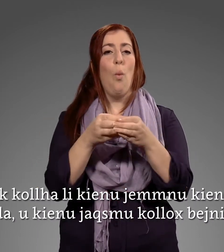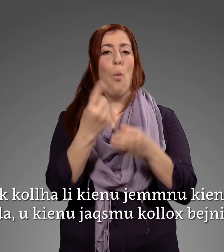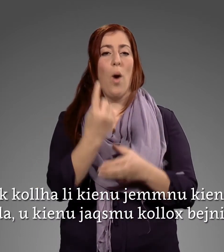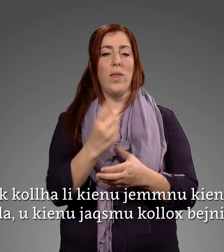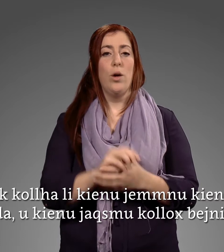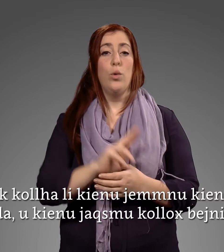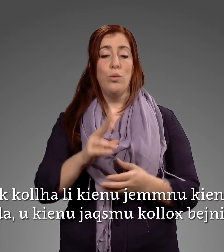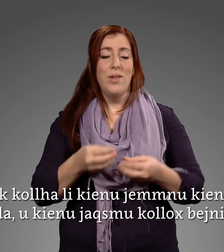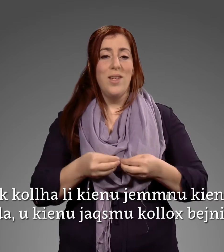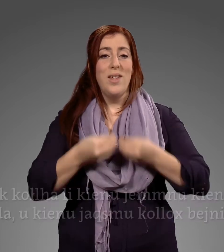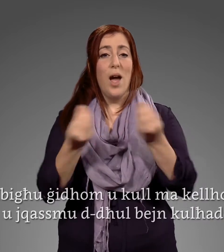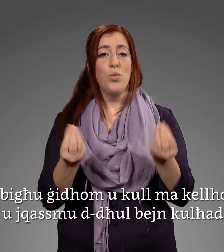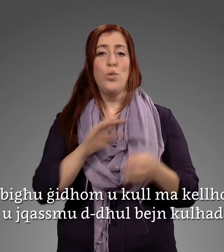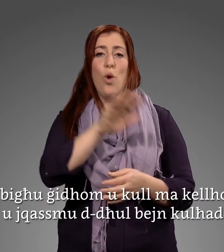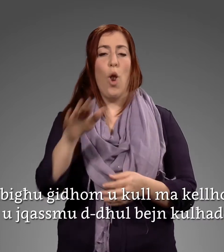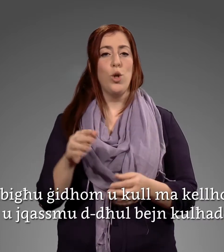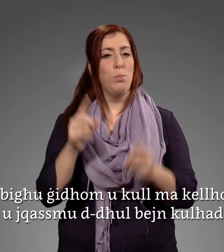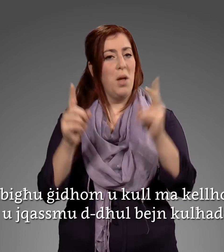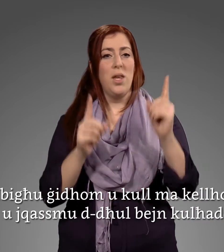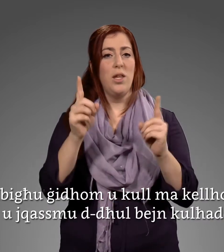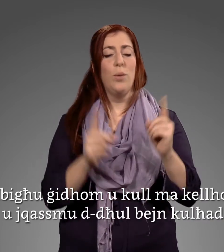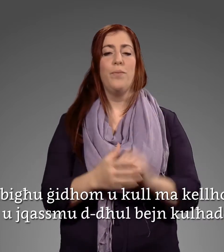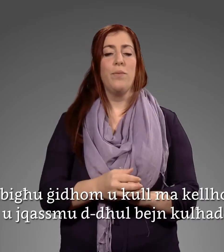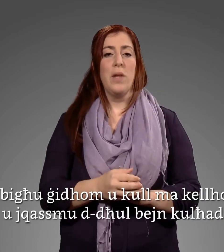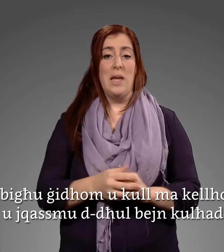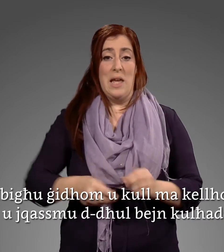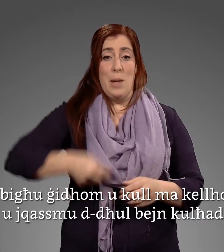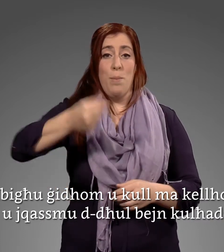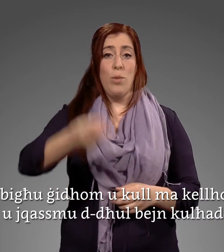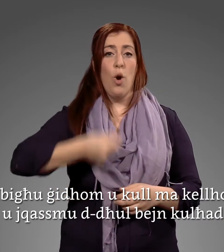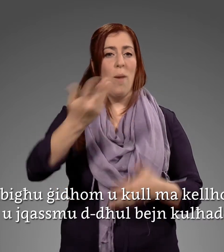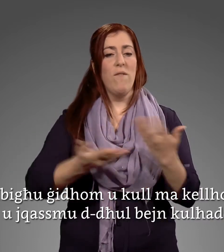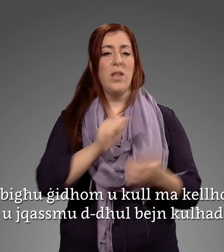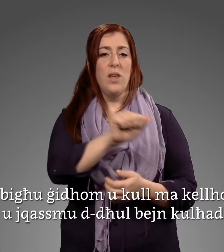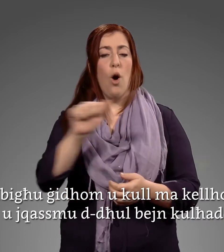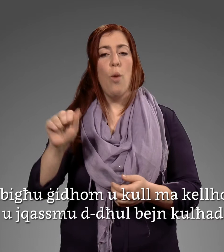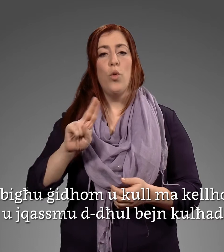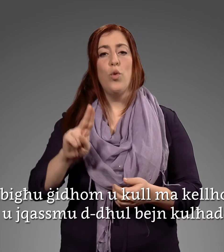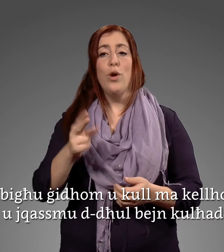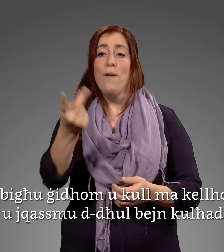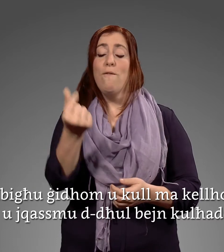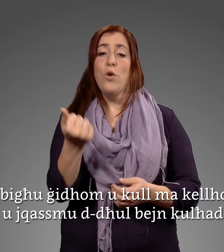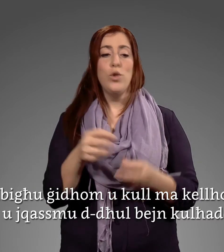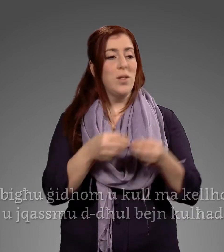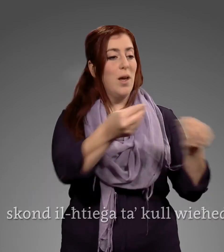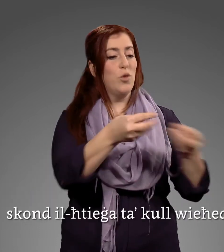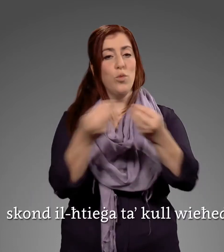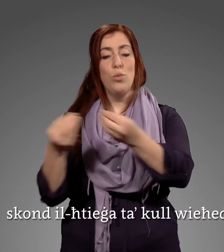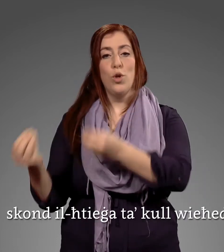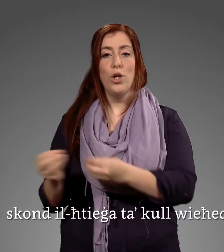jaqsmu kollox bejniethom, ibiegħu ġidhom u kull ma kellhom, u jaqsmu t-tħul bejn kulħadd skont il-ħtieġa